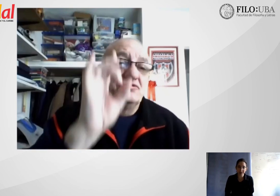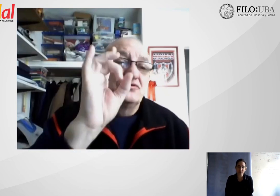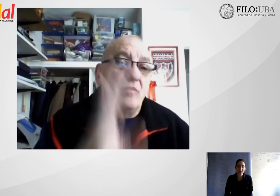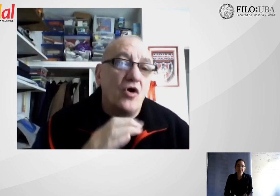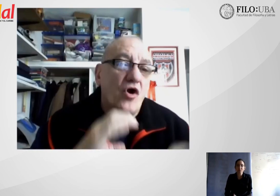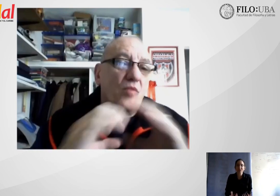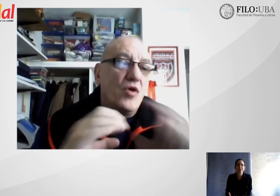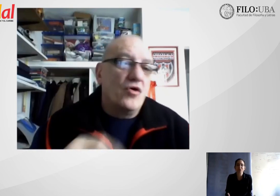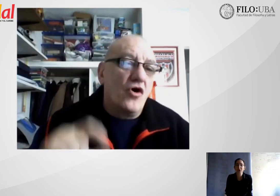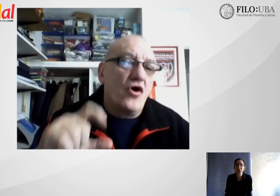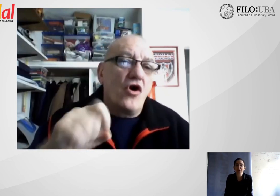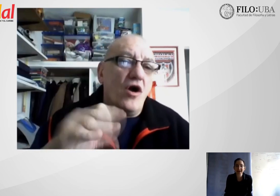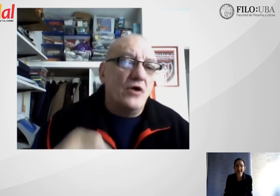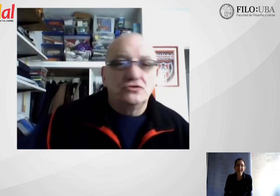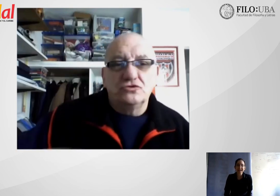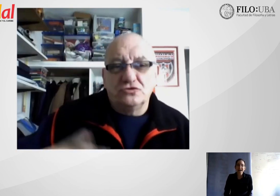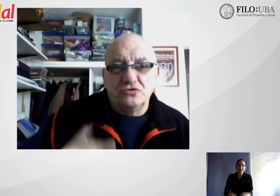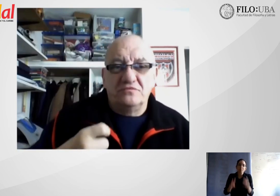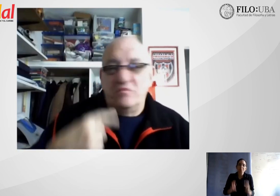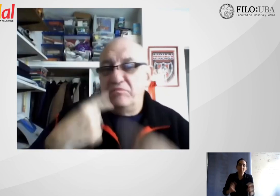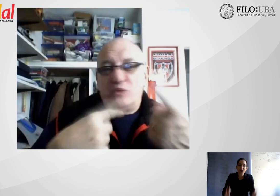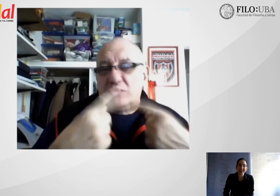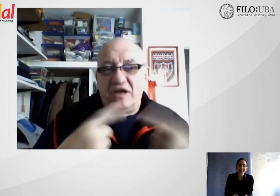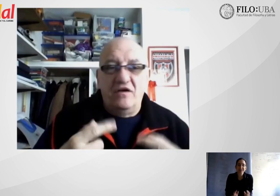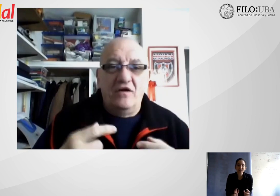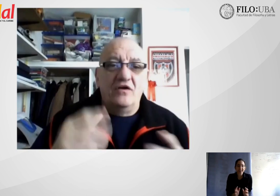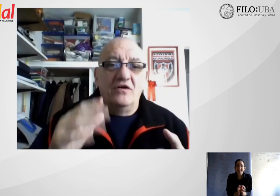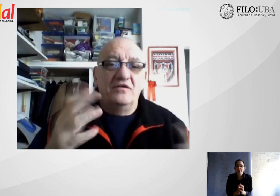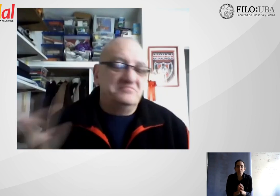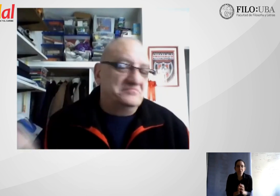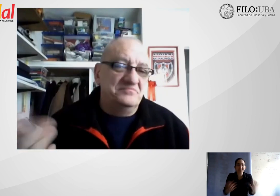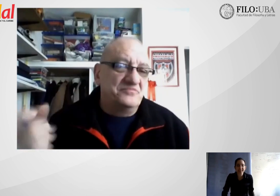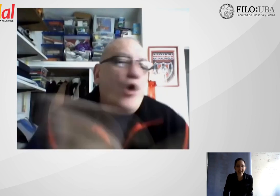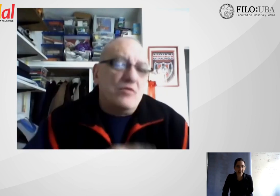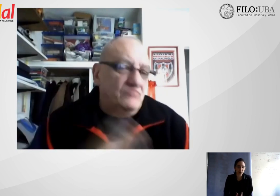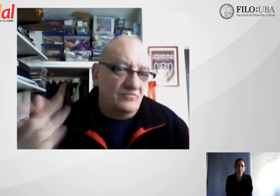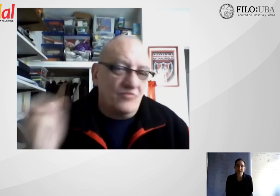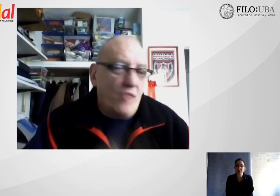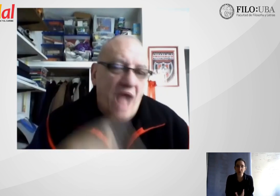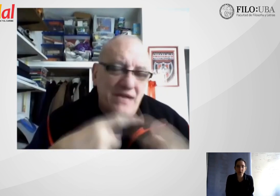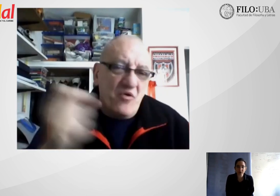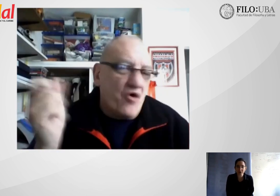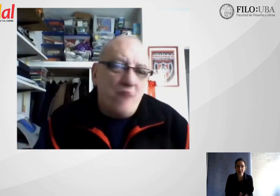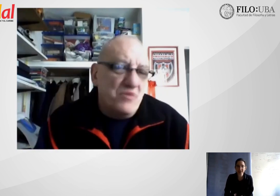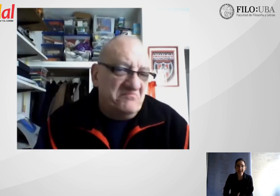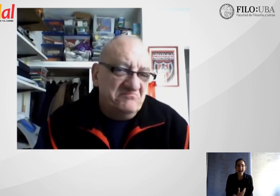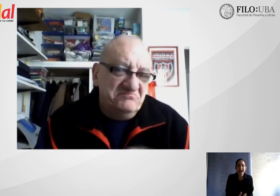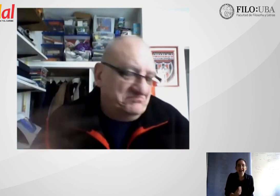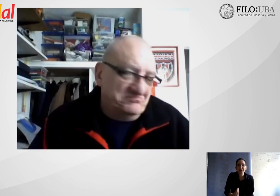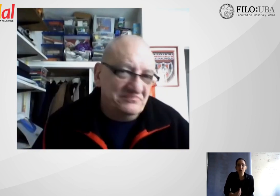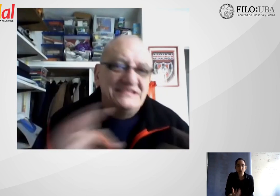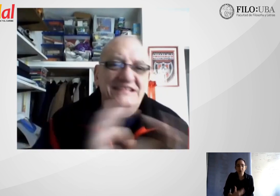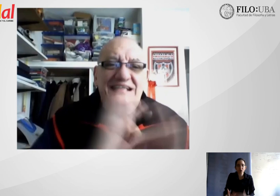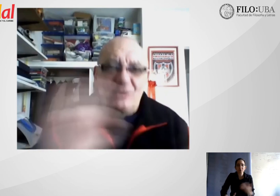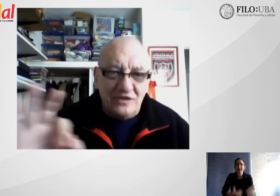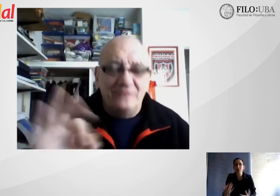este momento. Entonces es como si la asociación estuviera como muerta, en el sentido de que está como muy cerrada, era nuestro espacio de encuentro. Entonces,